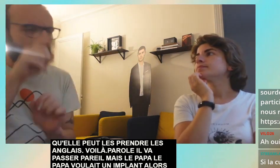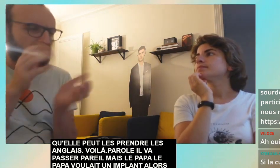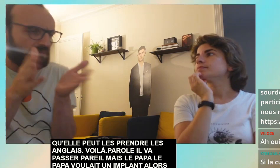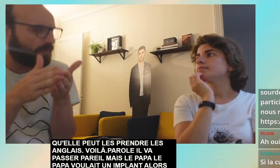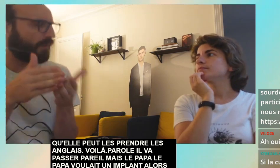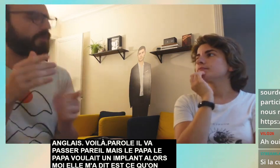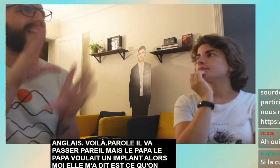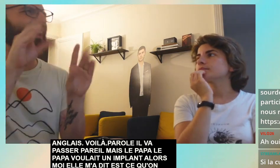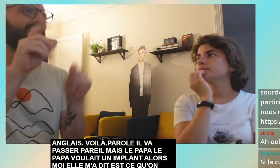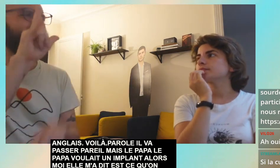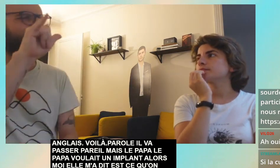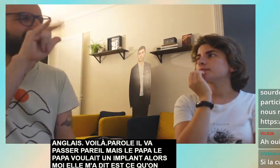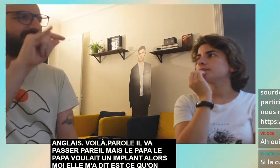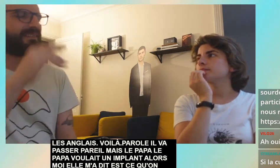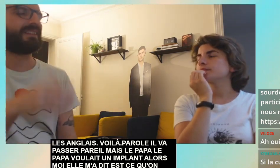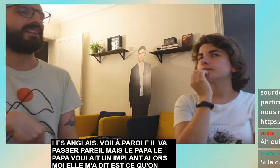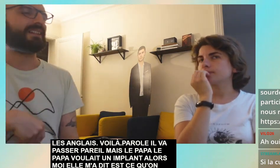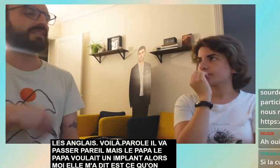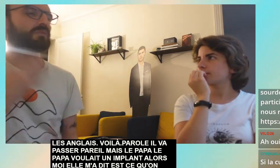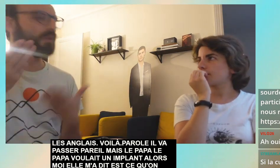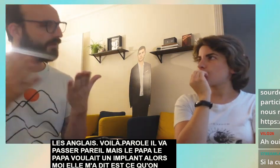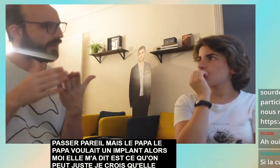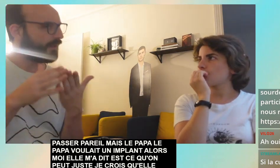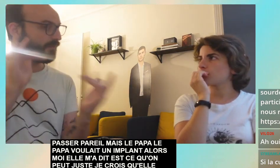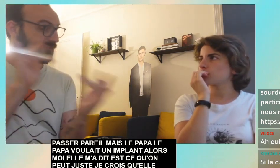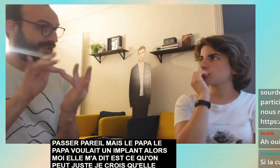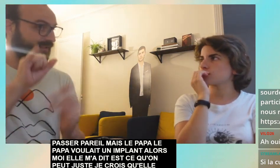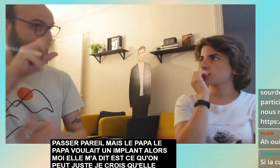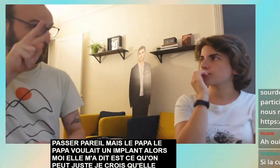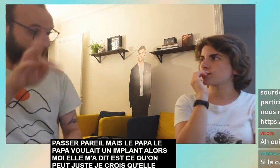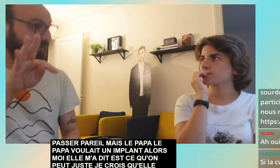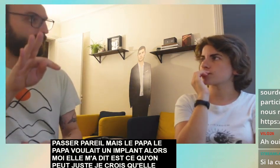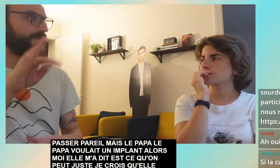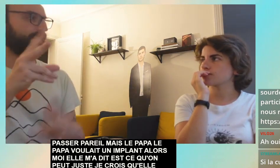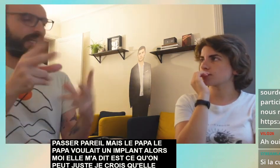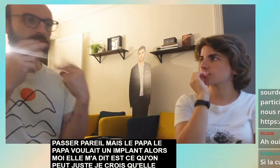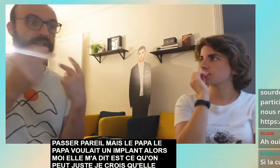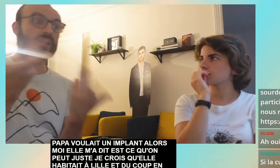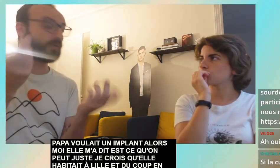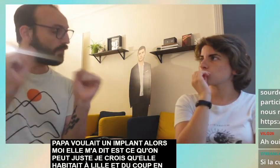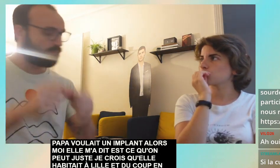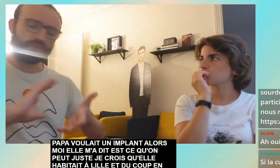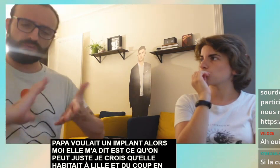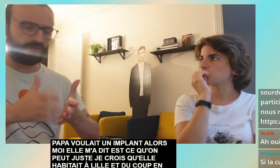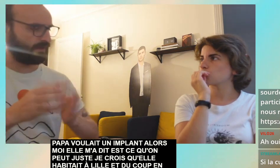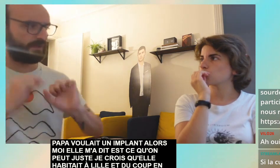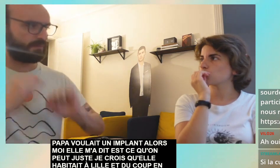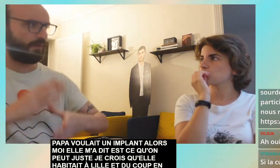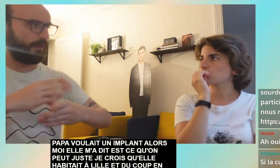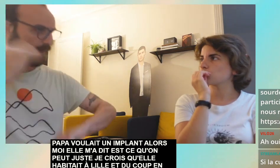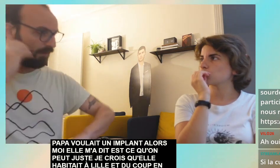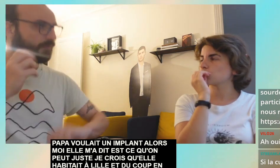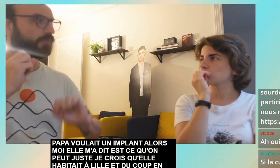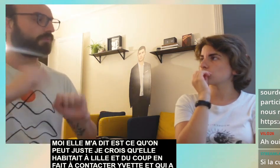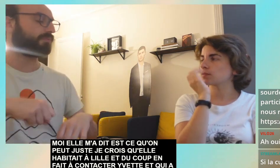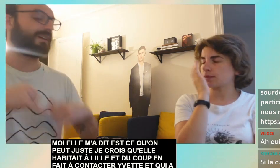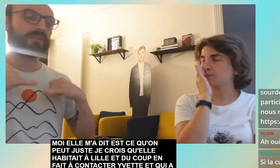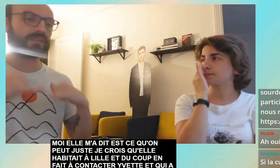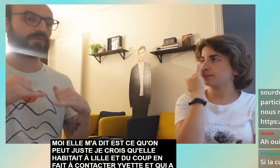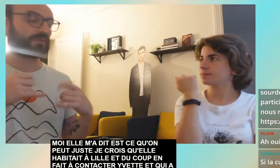juste demander. Je crois qu'elle habitait à Lille. Et du coup, en fait, elle a contacté IVT, qui a expliqué qu'elle a dit, on peut signer, on peut apprendre, vous pouvez avoir des congés.